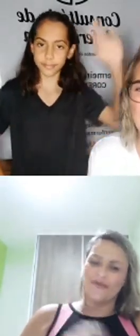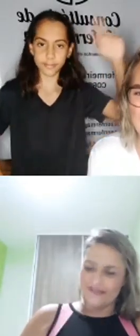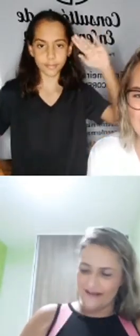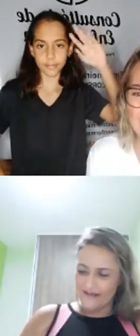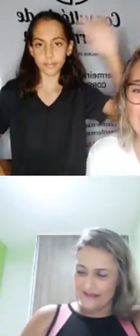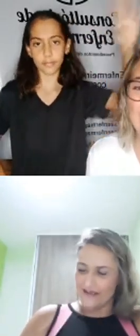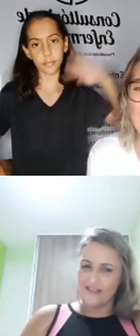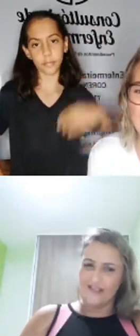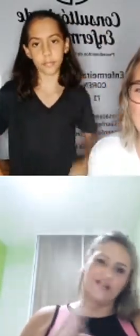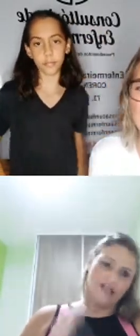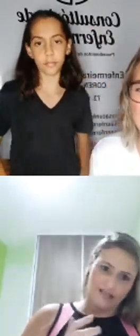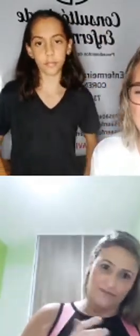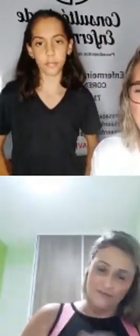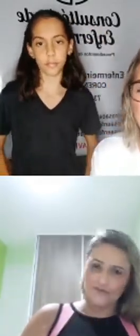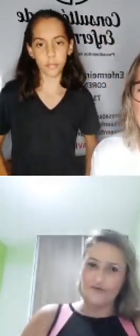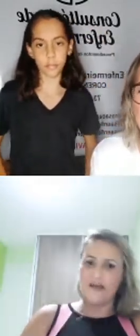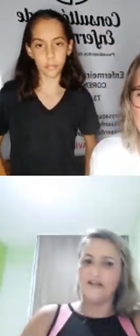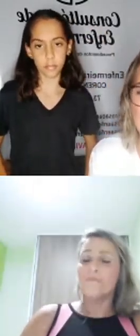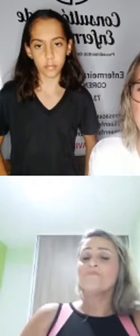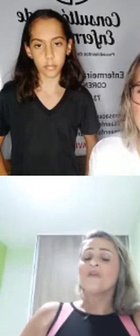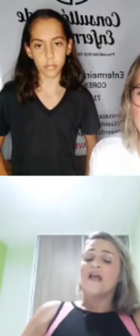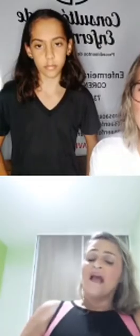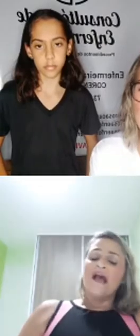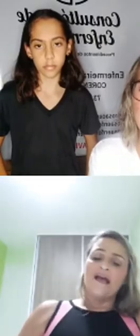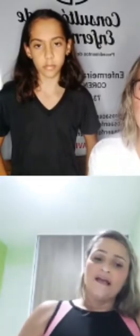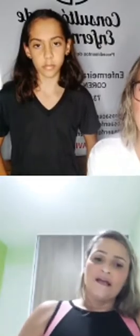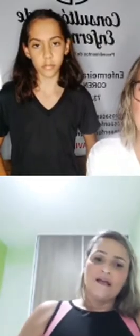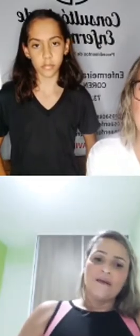sonho assim, na vida da gente aqui no sul da Bahia.